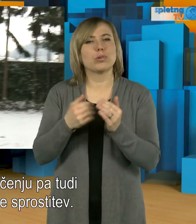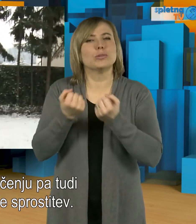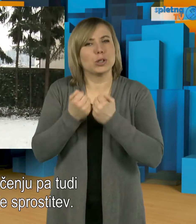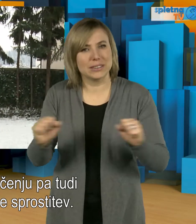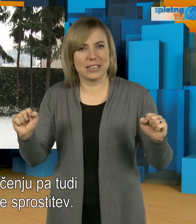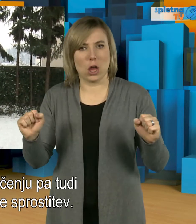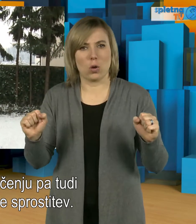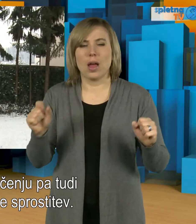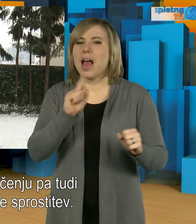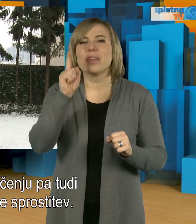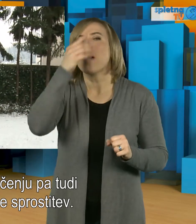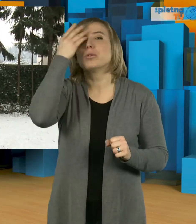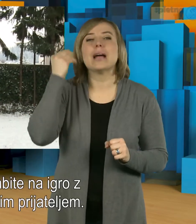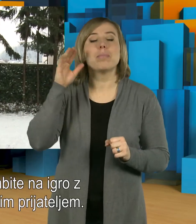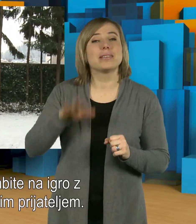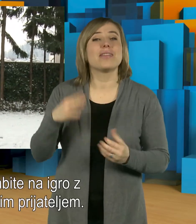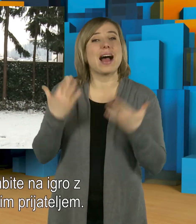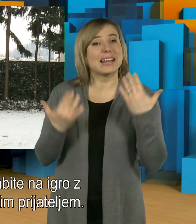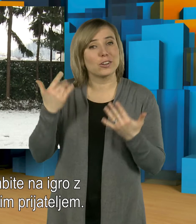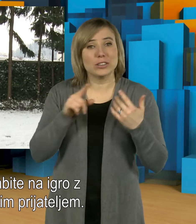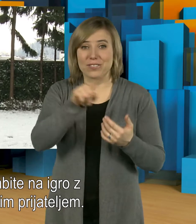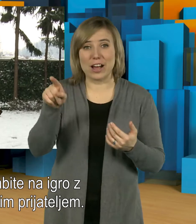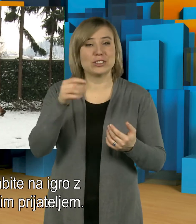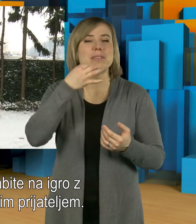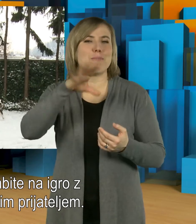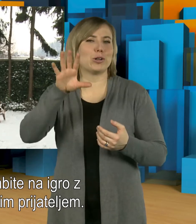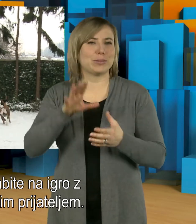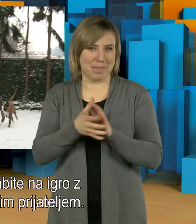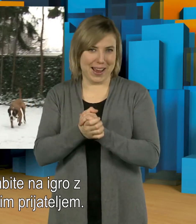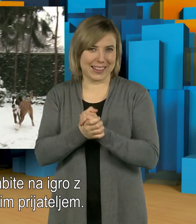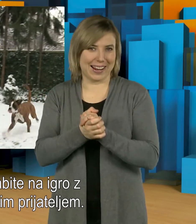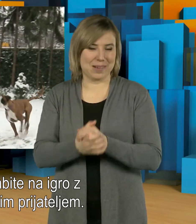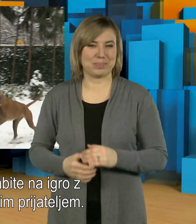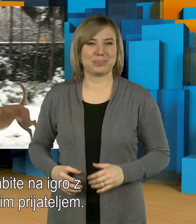sprostitev. Nikar ne pozabite na igro z vašim najboljšim prijateljem.